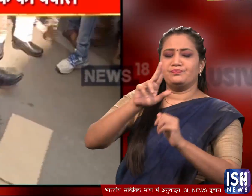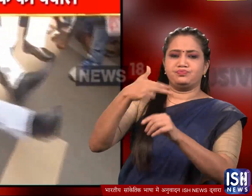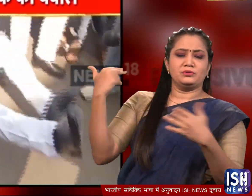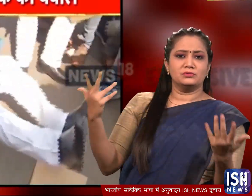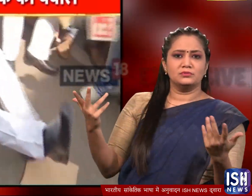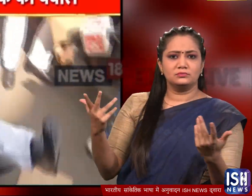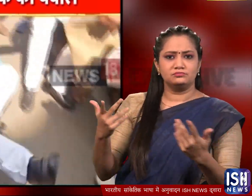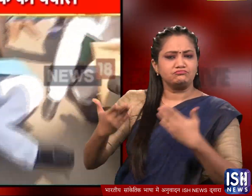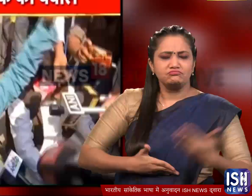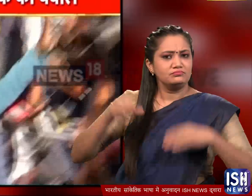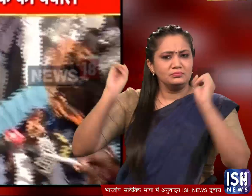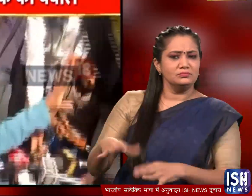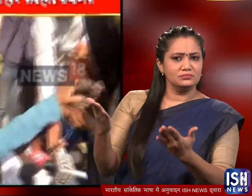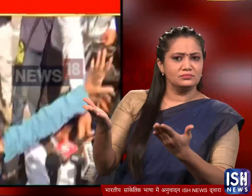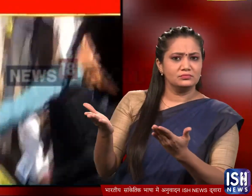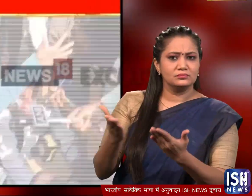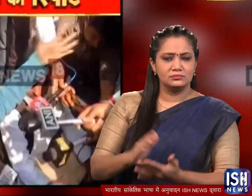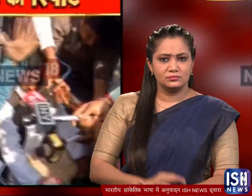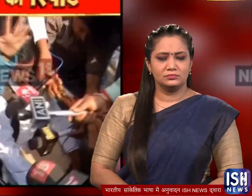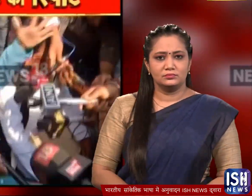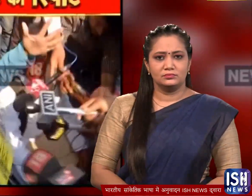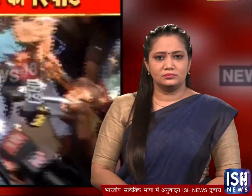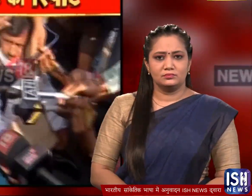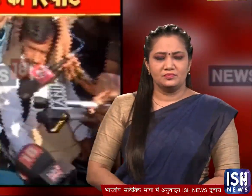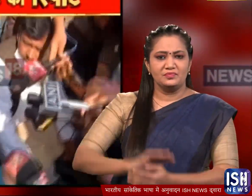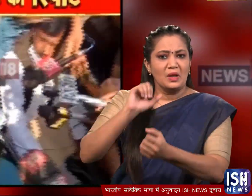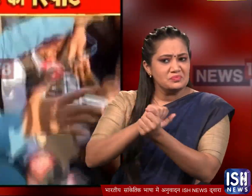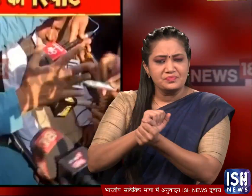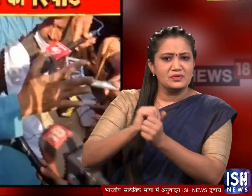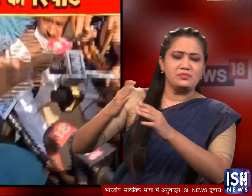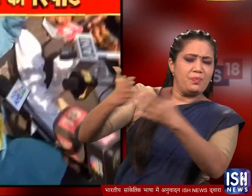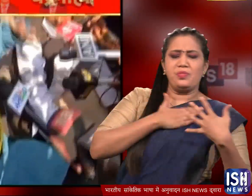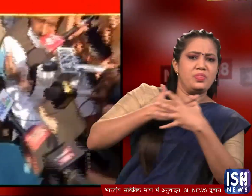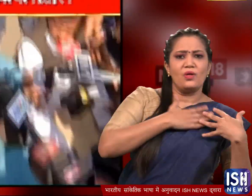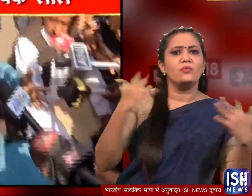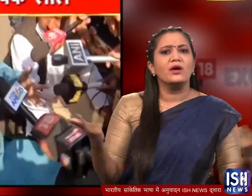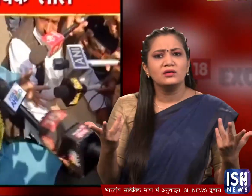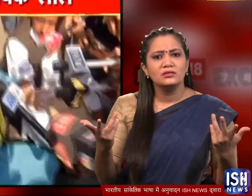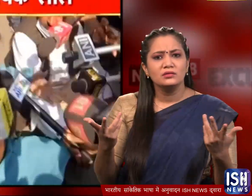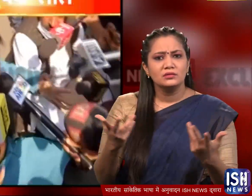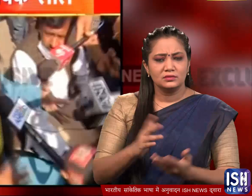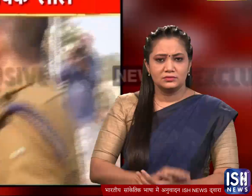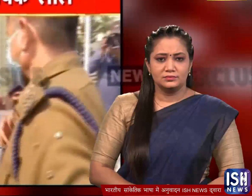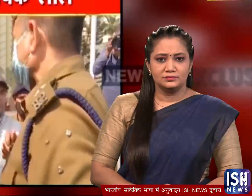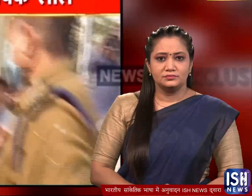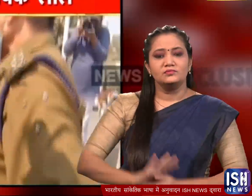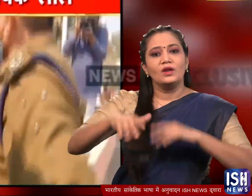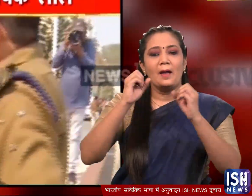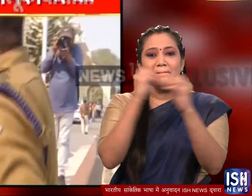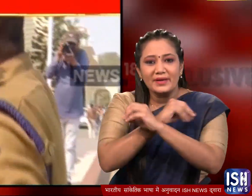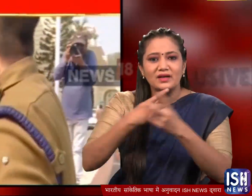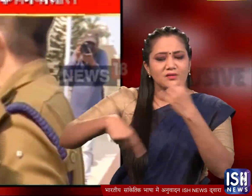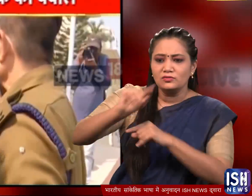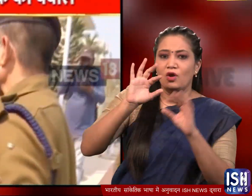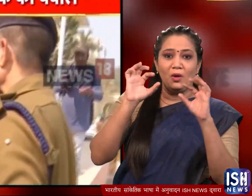बदतमीजी की। बाइट दे रहे थे, इसी में प्रेस वाले को हड़काया गया, हमें धक्का मुक्की की जा रही है। इसके बाद